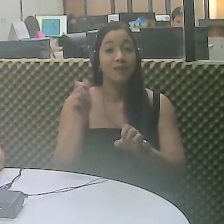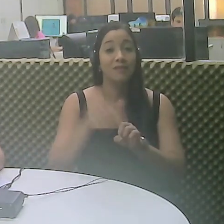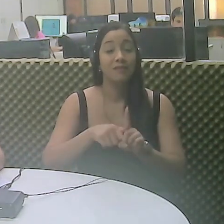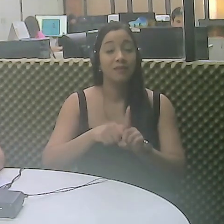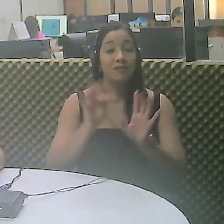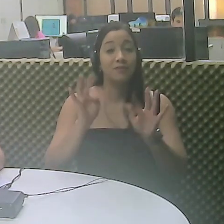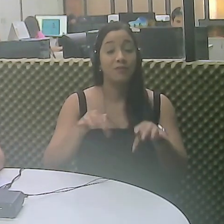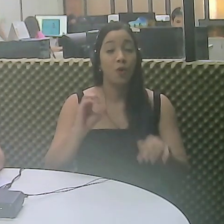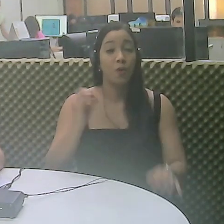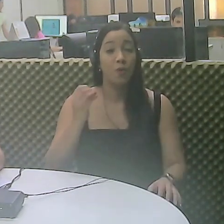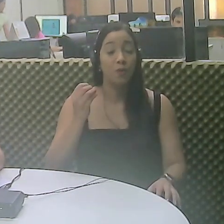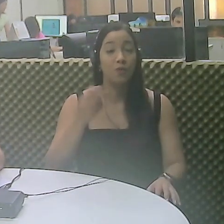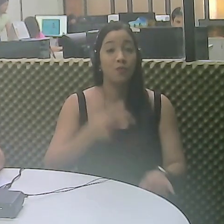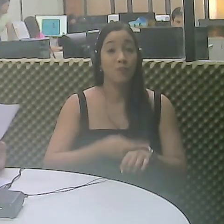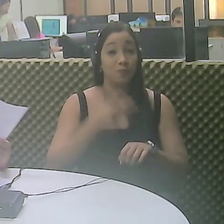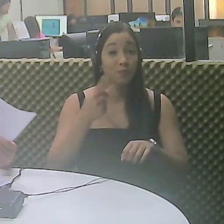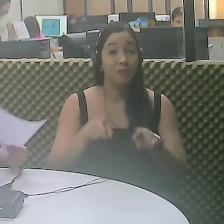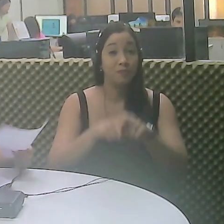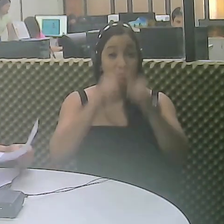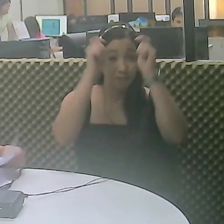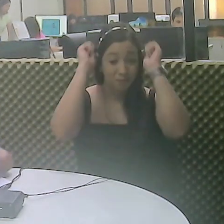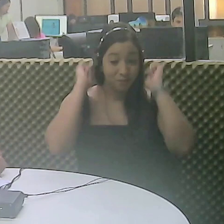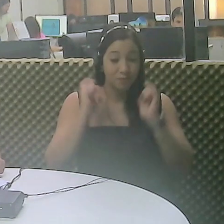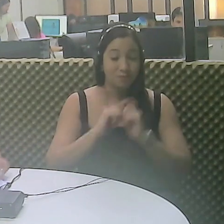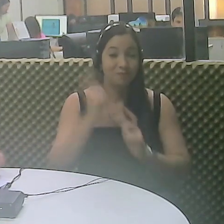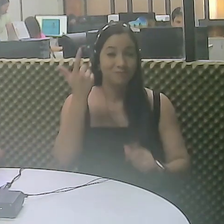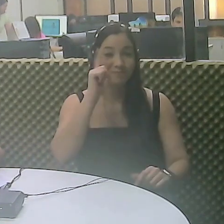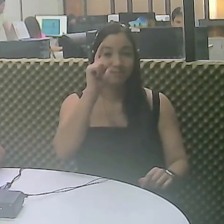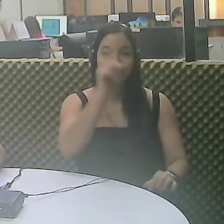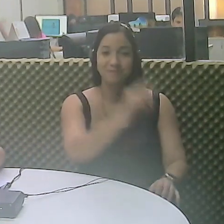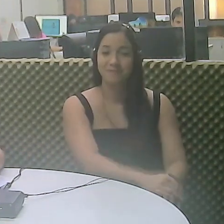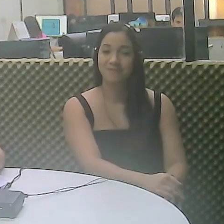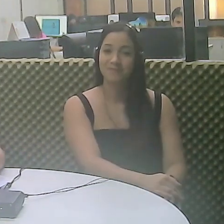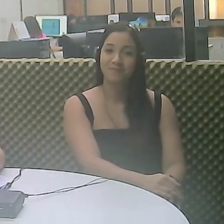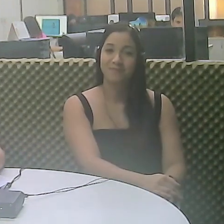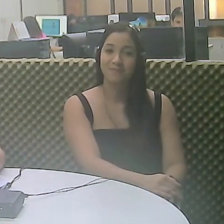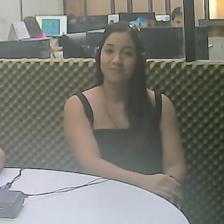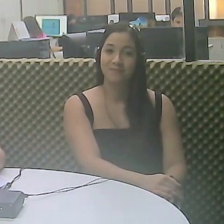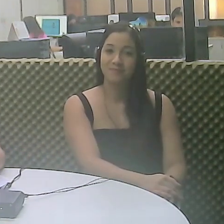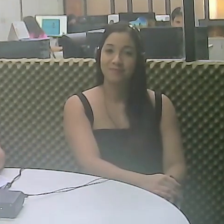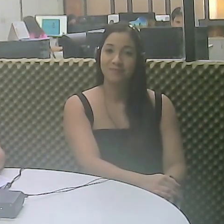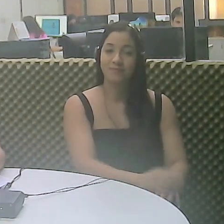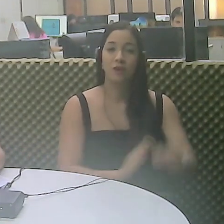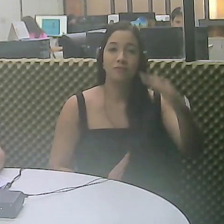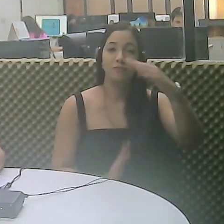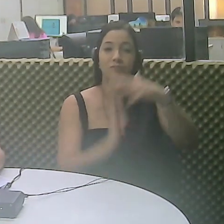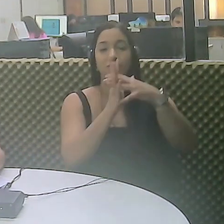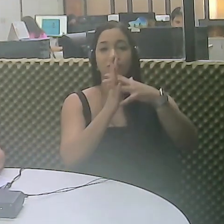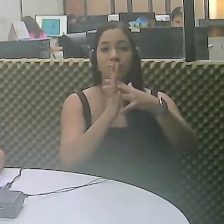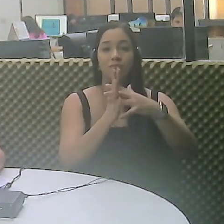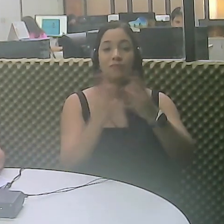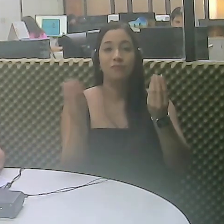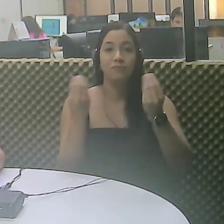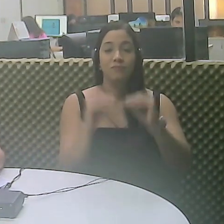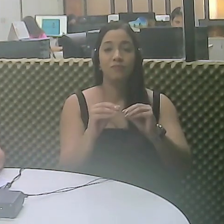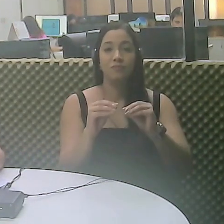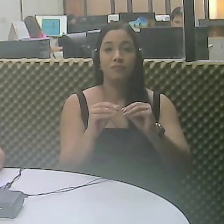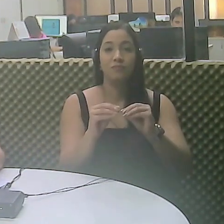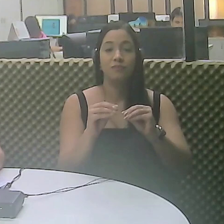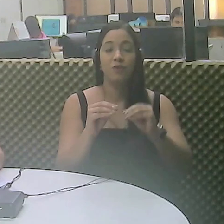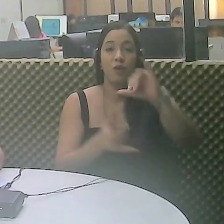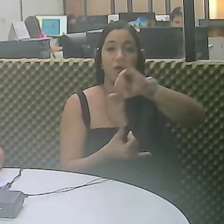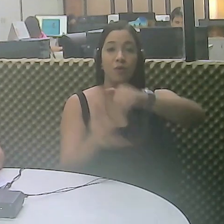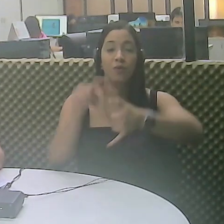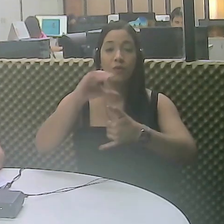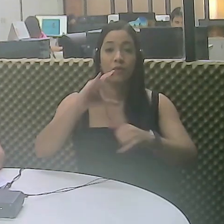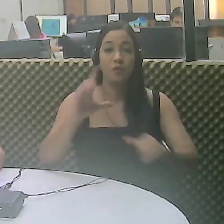outubro, com troféus e medalhas para os campeões. Top of Mind, instalação do complexo cloroquímico,